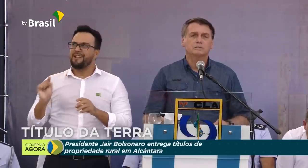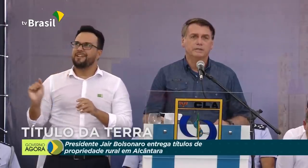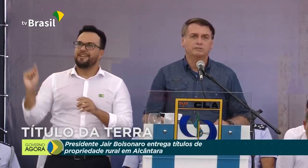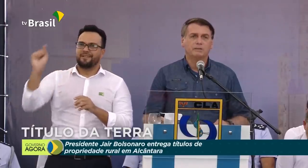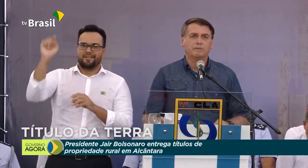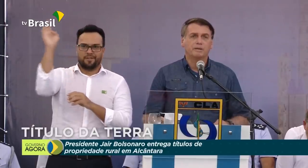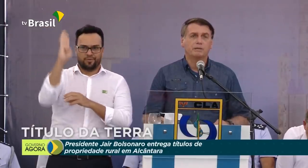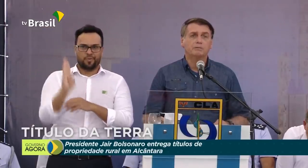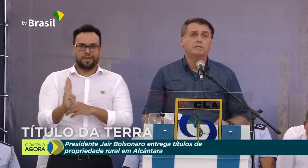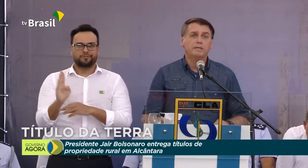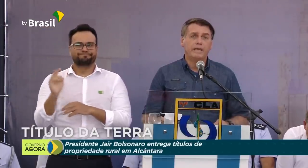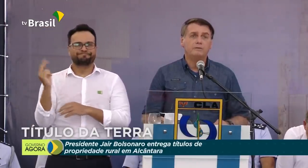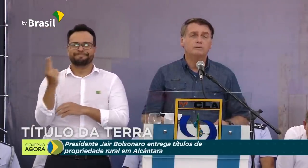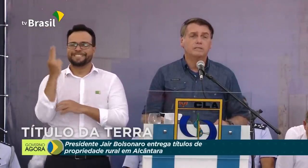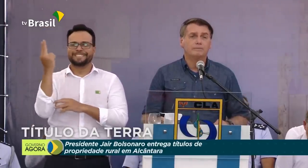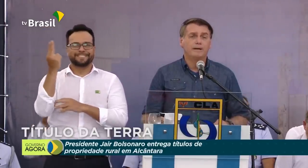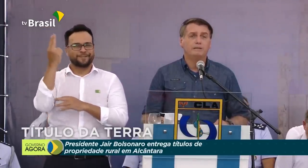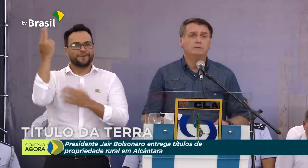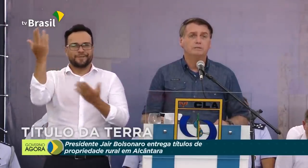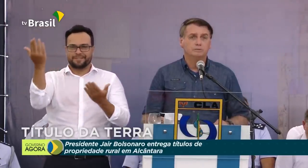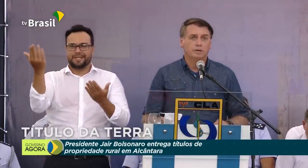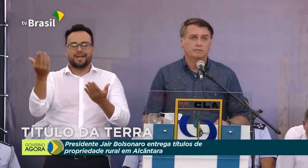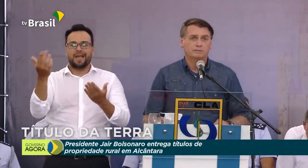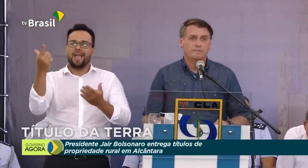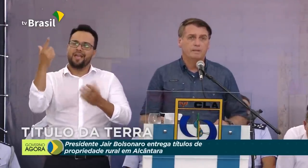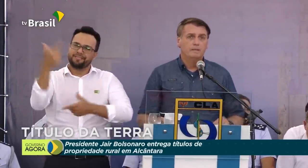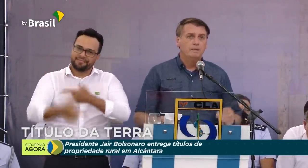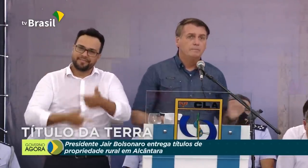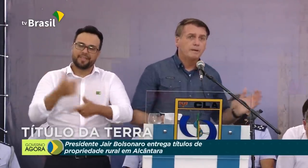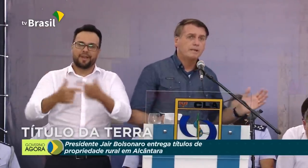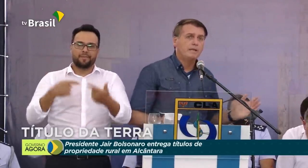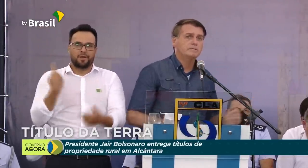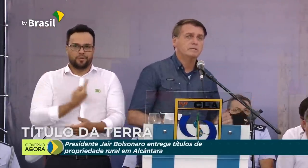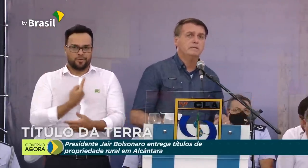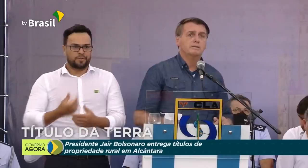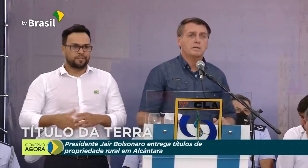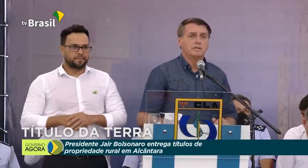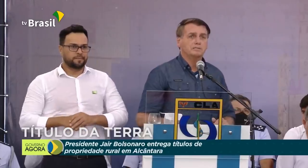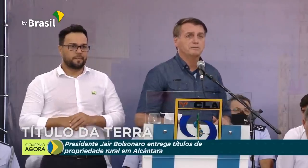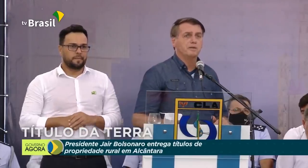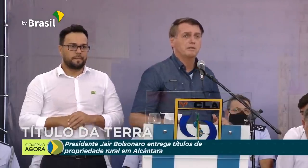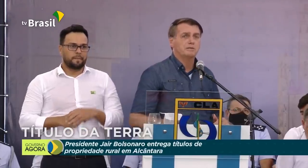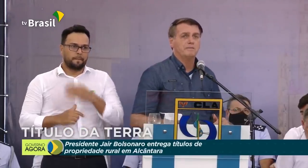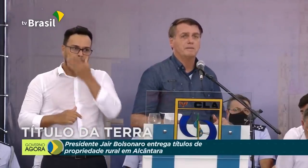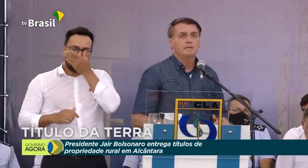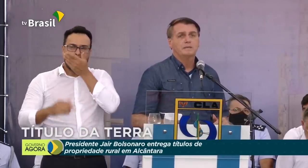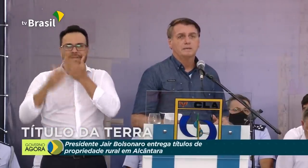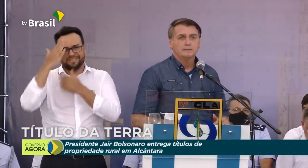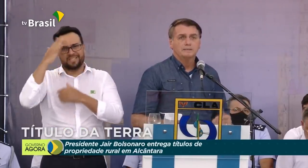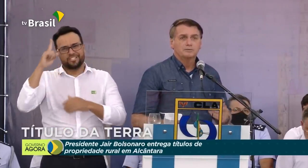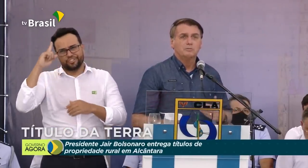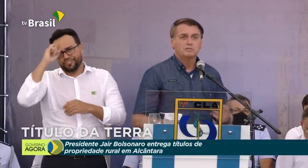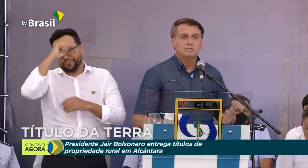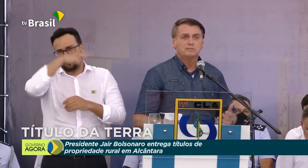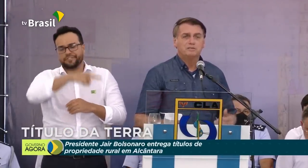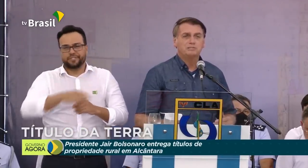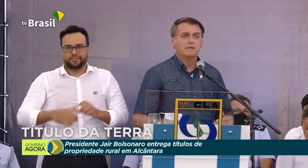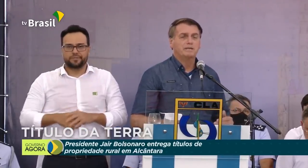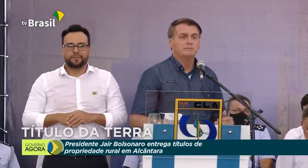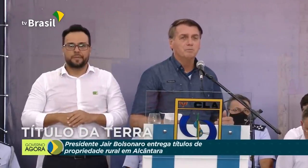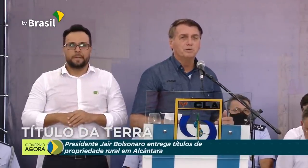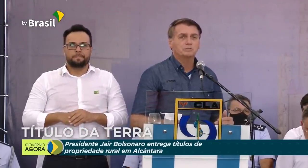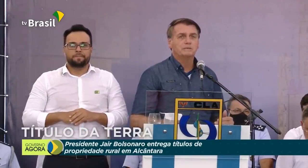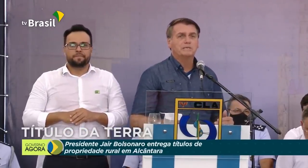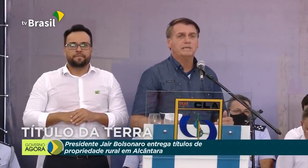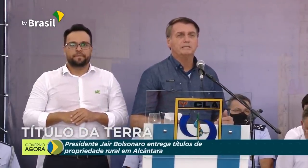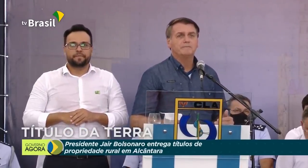Isso não tem preço e é o trabalho nosso. Presente aqui, sei que é difícil, né? Como disse, vim de uma